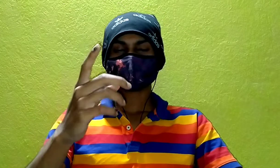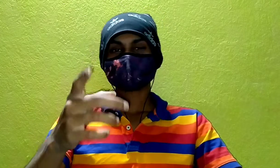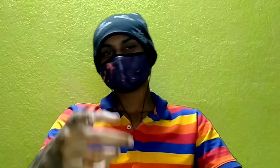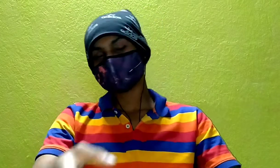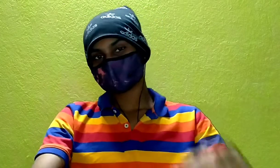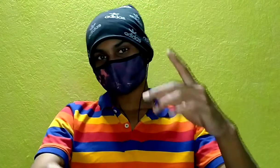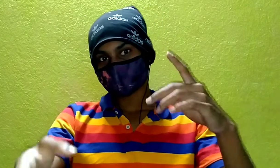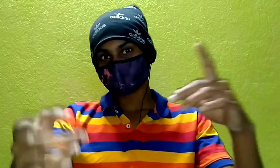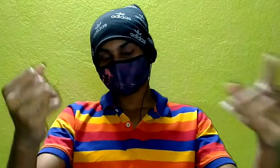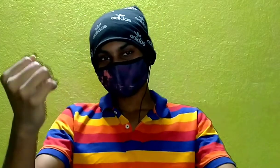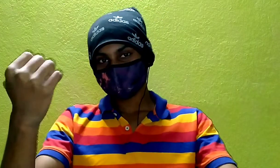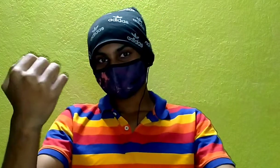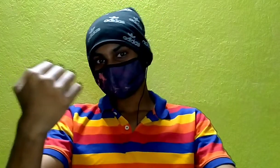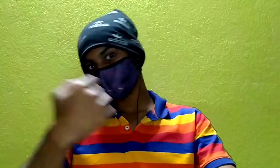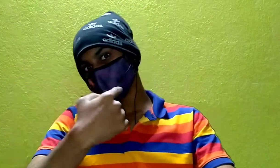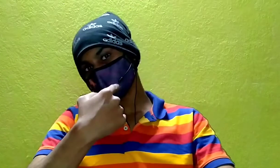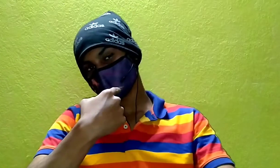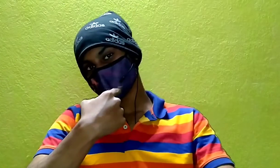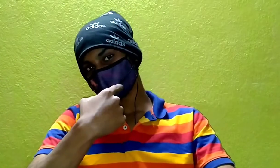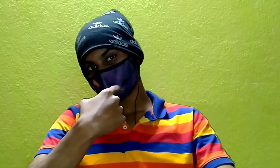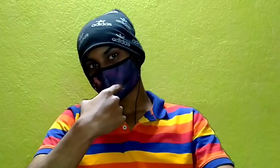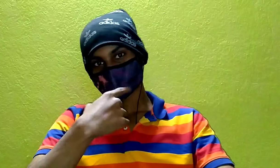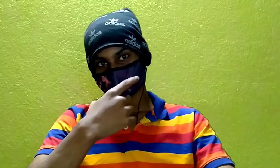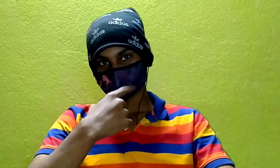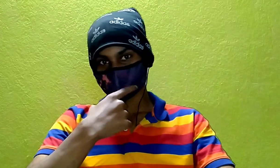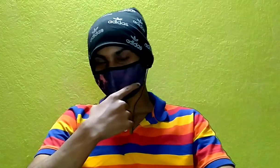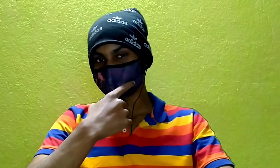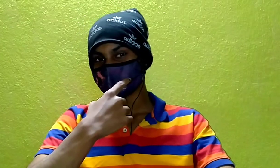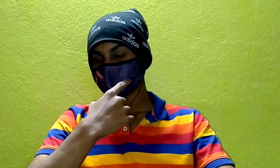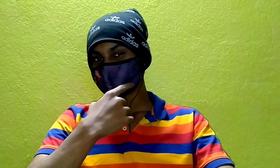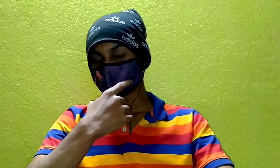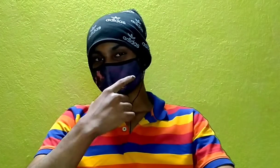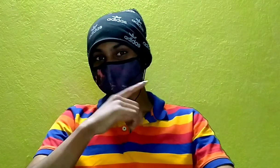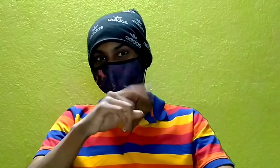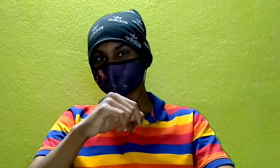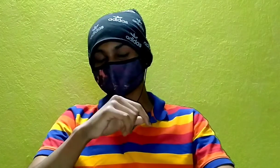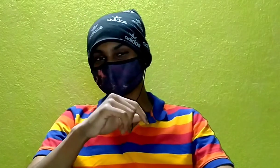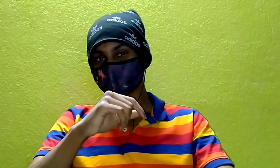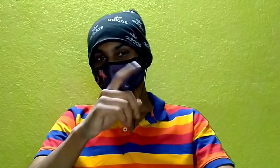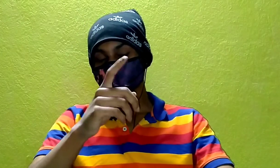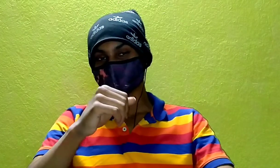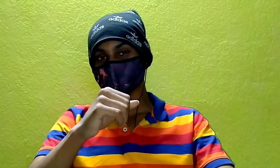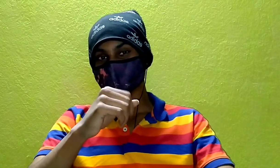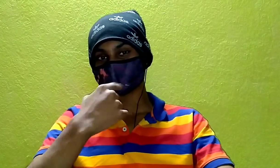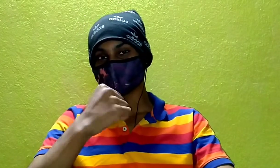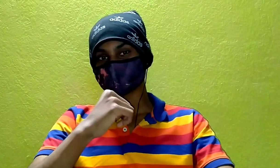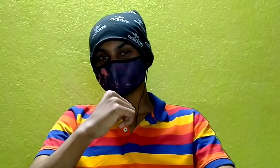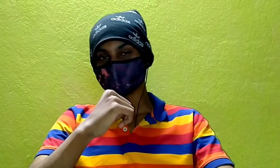आपको बताता हूं कि यह है यह मेरा काम पर कुछ नहीं कर रखो लगावे कहां से पैसे